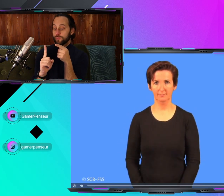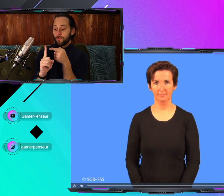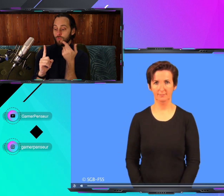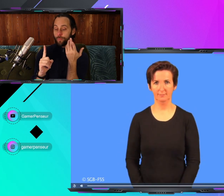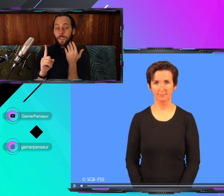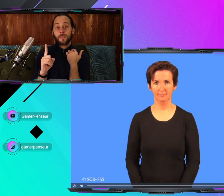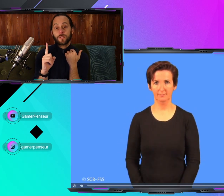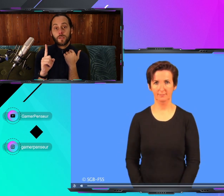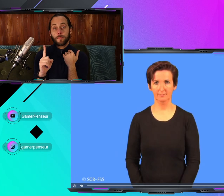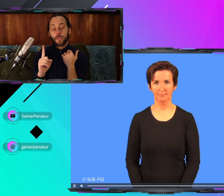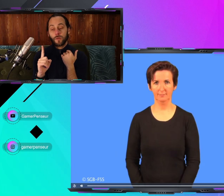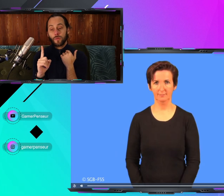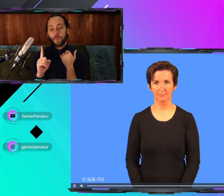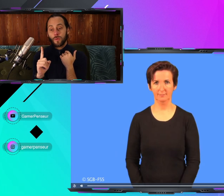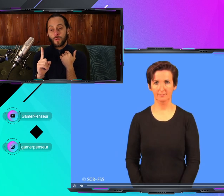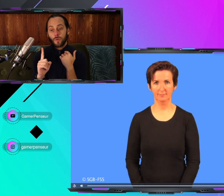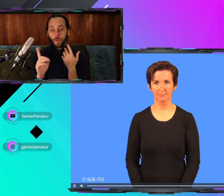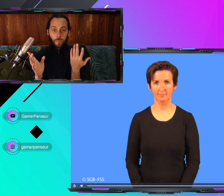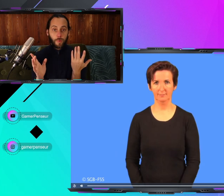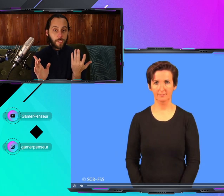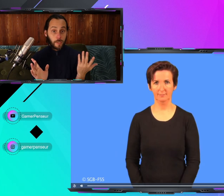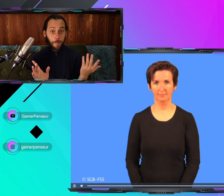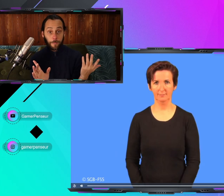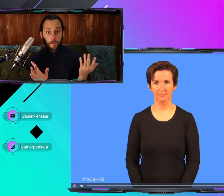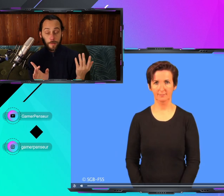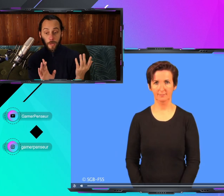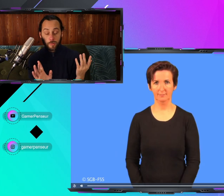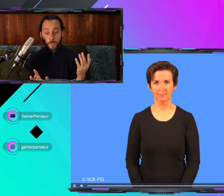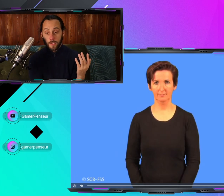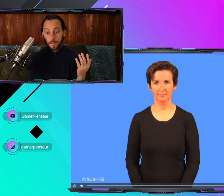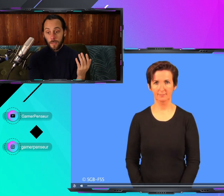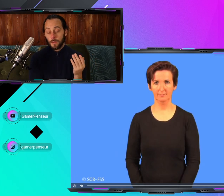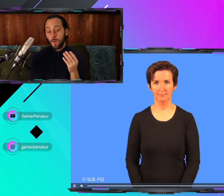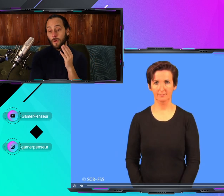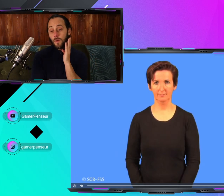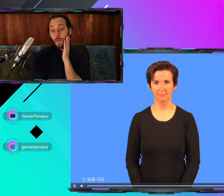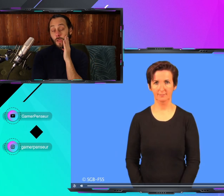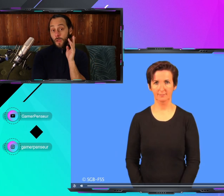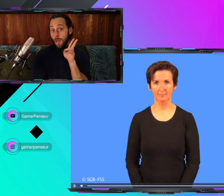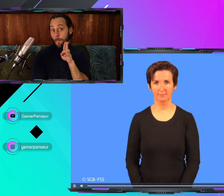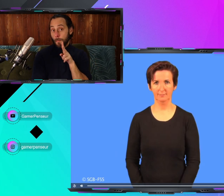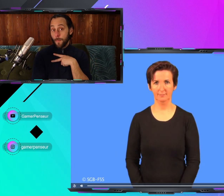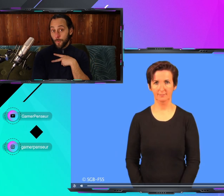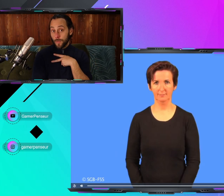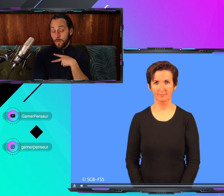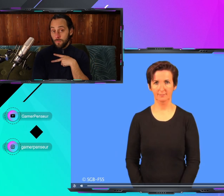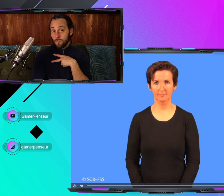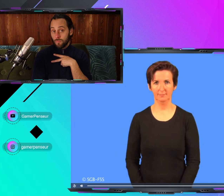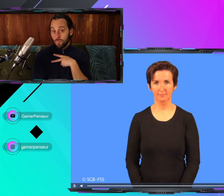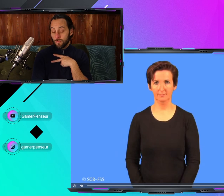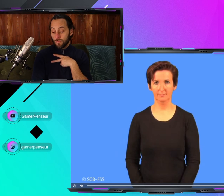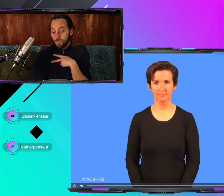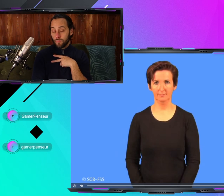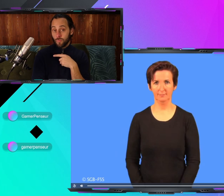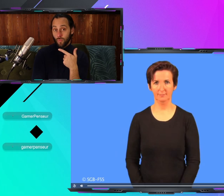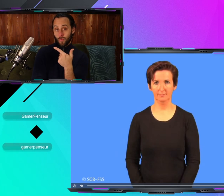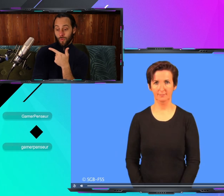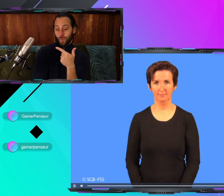de préciser la personne. Même si c'est pas faux, ça va rajouter un indicateur. Maman Pi.